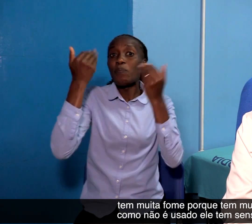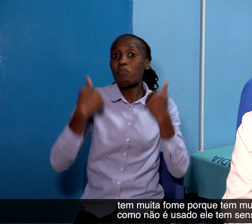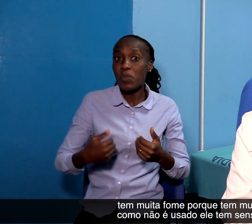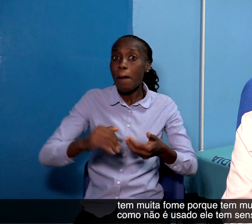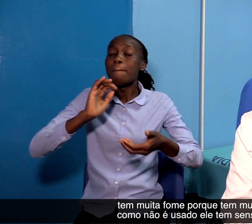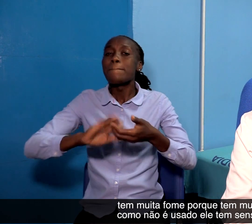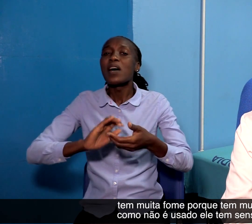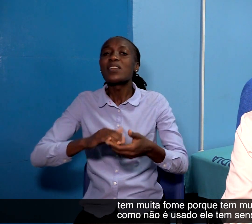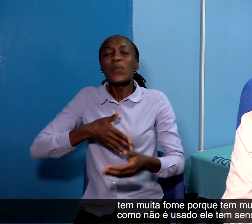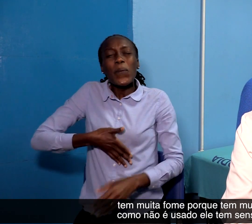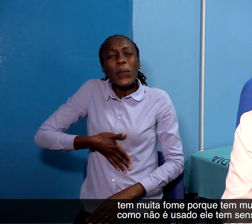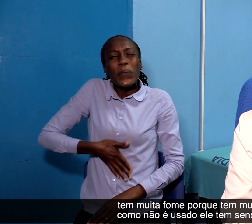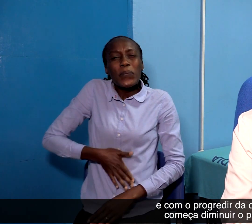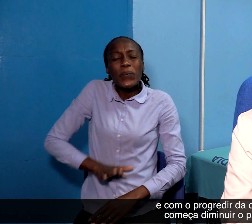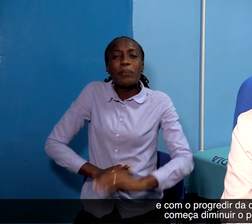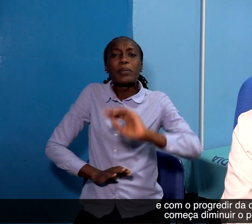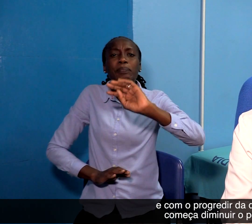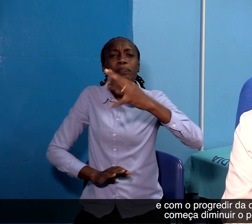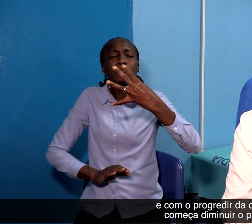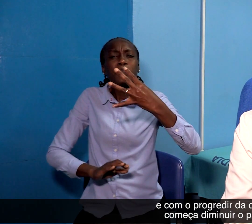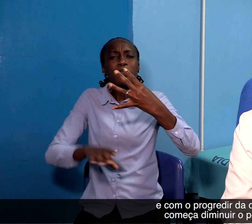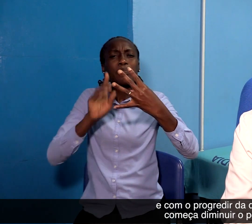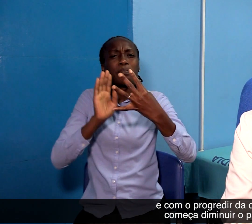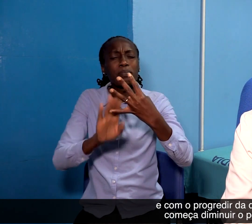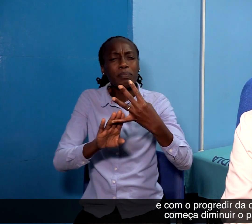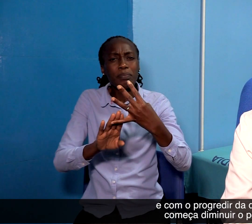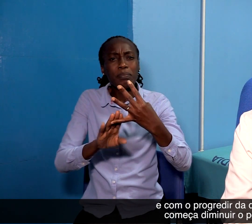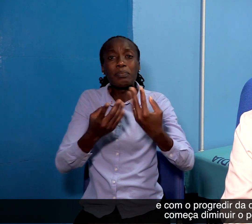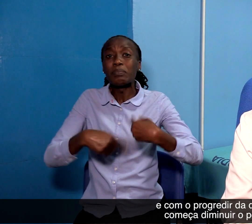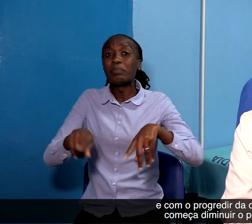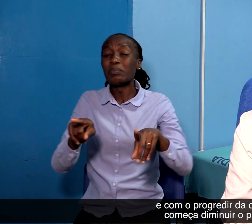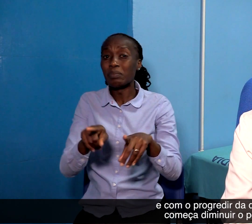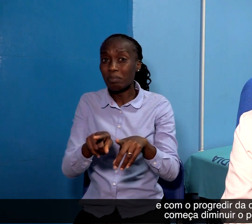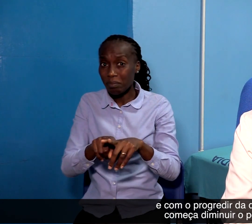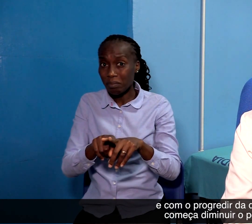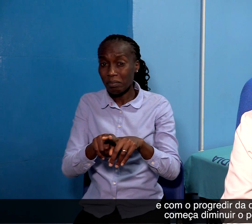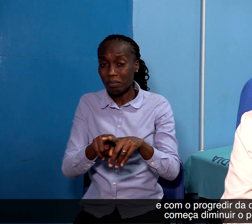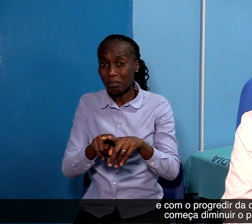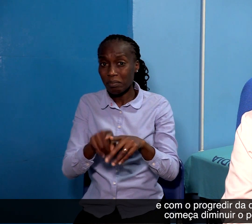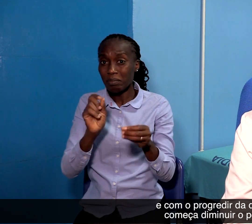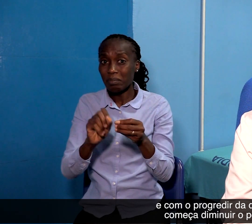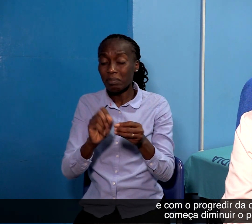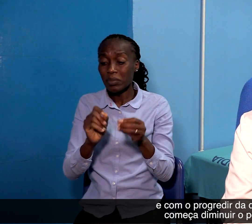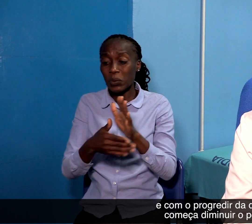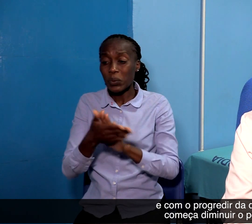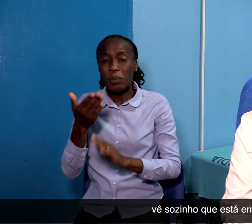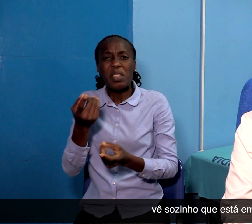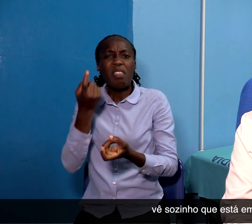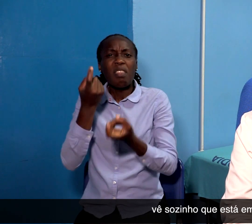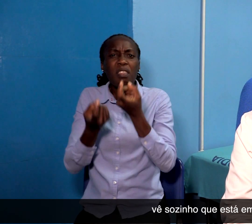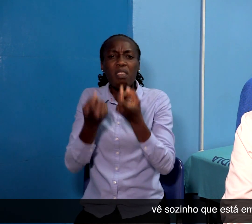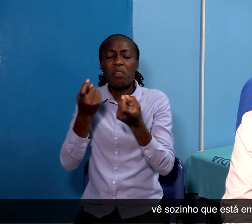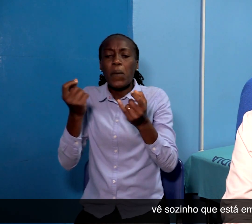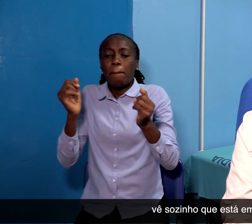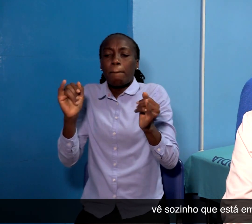fome, tem muita fome. E com o tempo, com o progredir da doença, começa a diminuir o peso,